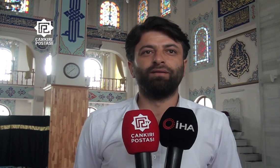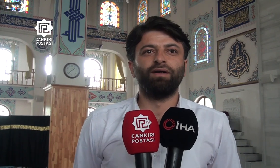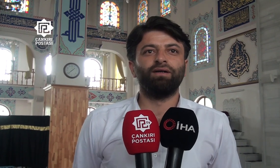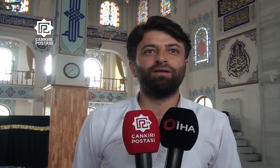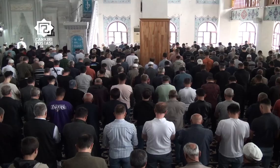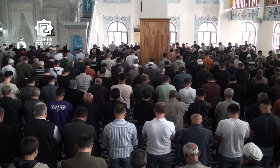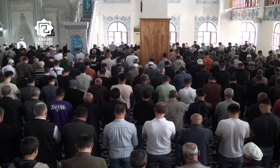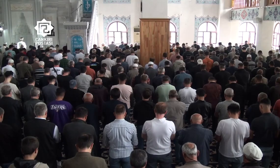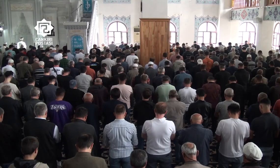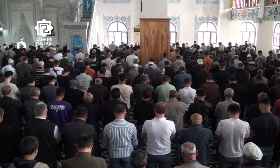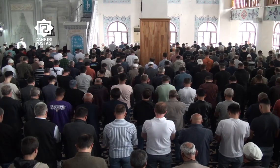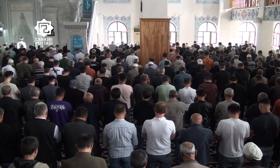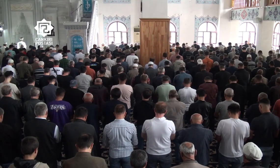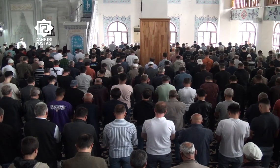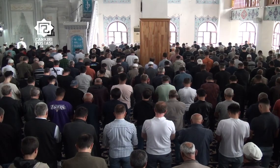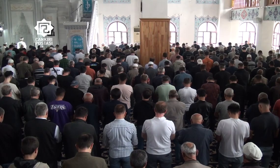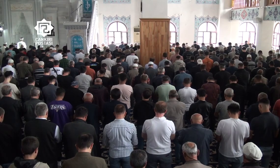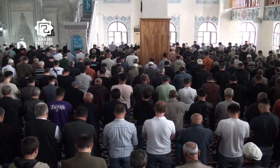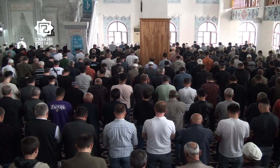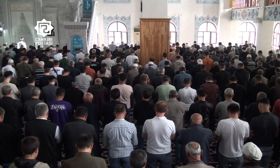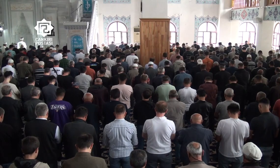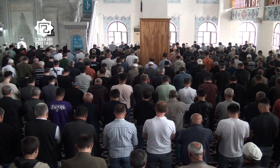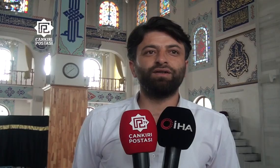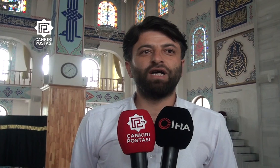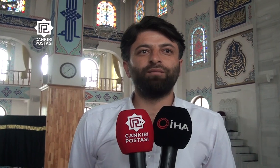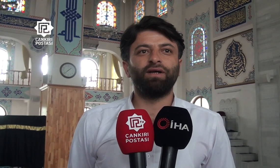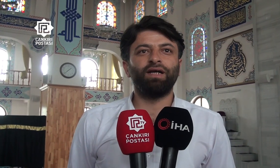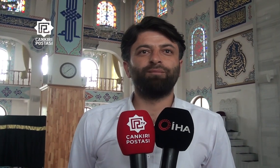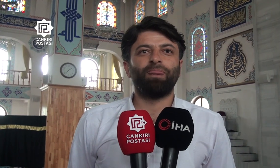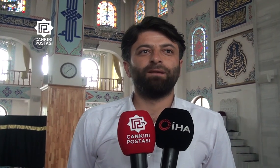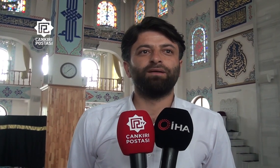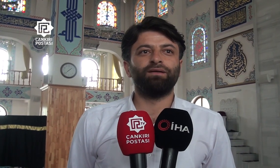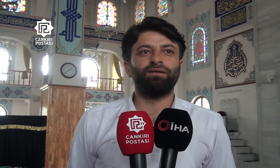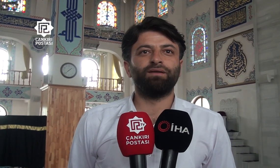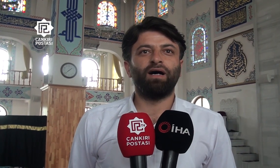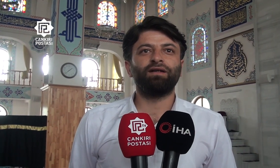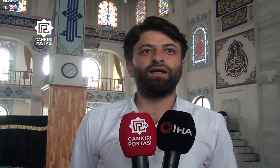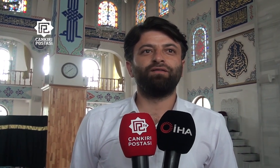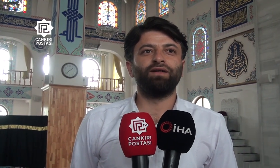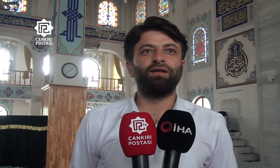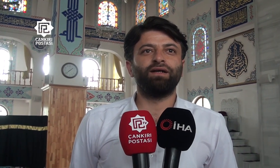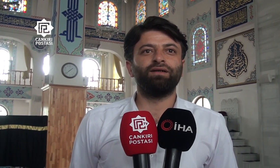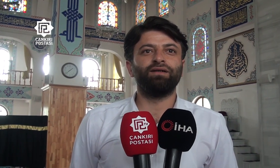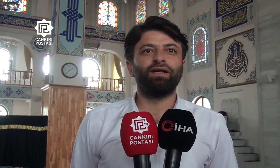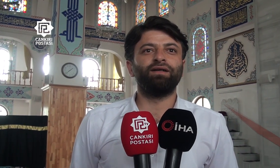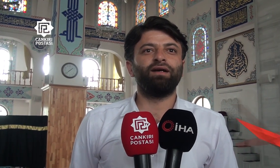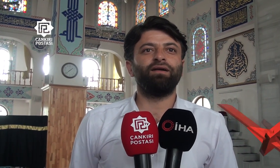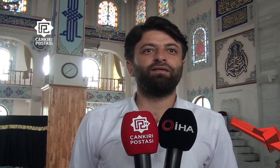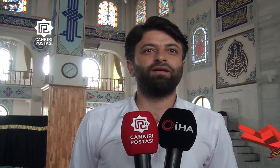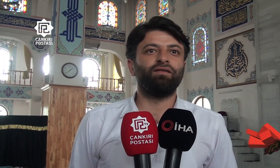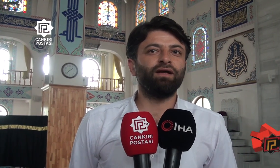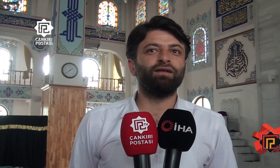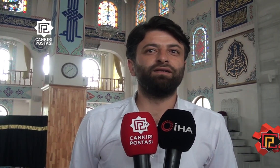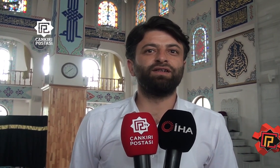falandır. Yani bilmediğimiz de çıkabilir. Yani bunların camiye gelip halk tarafından hani